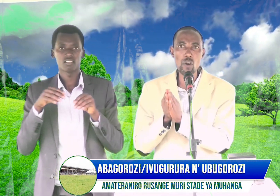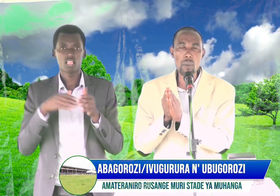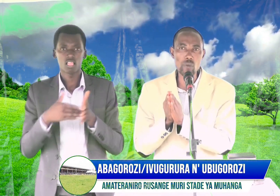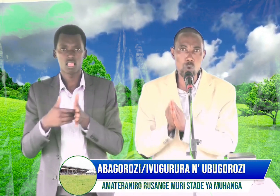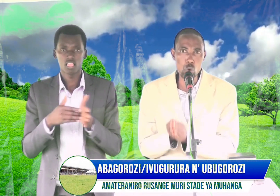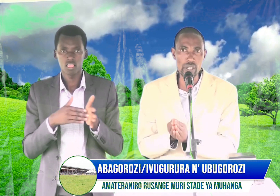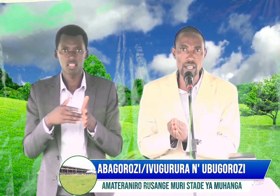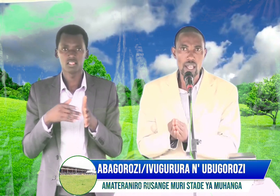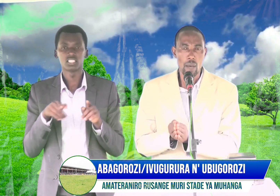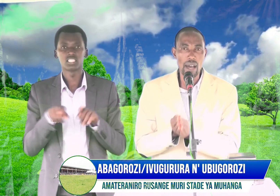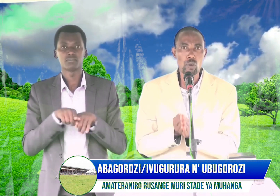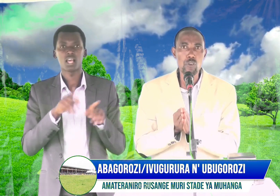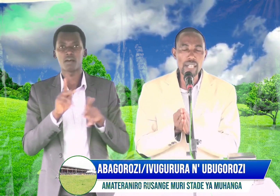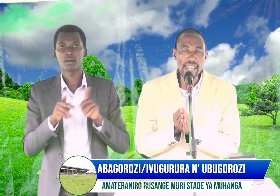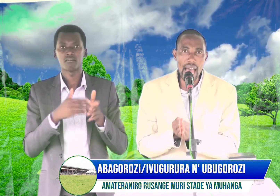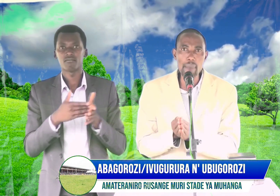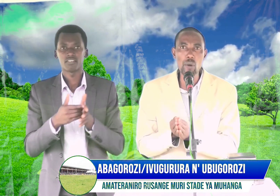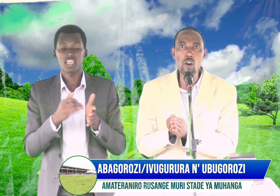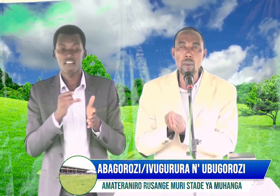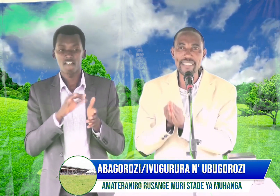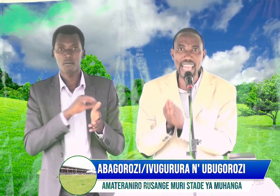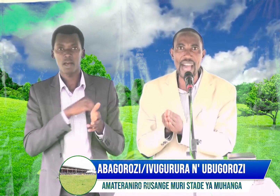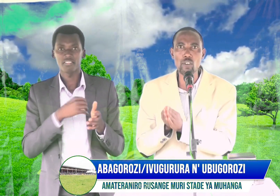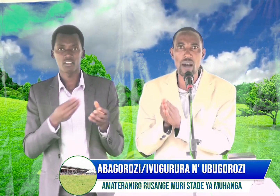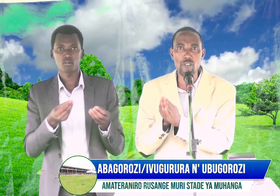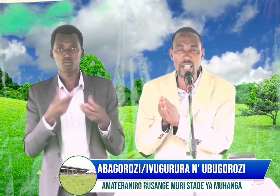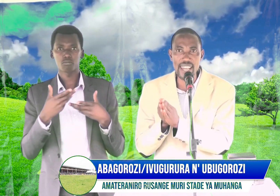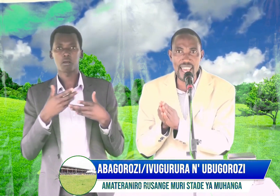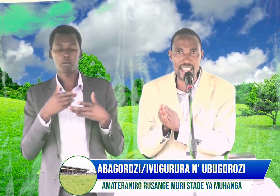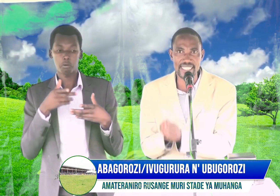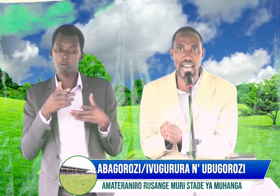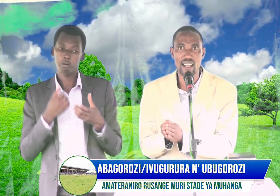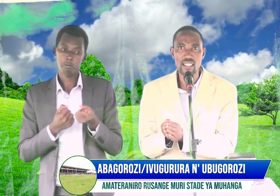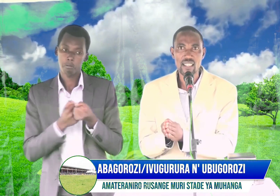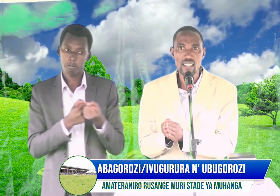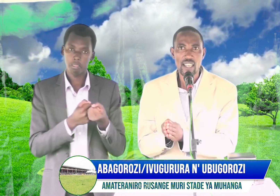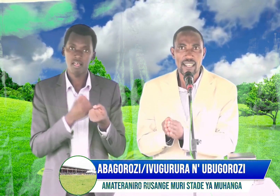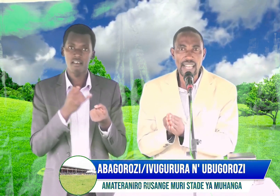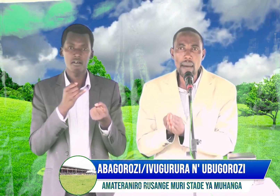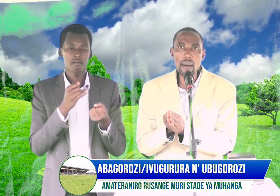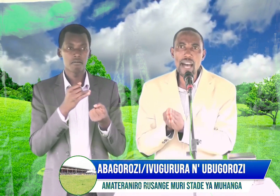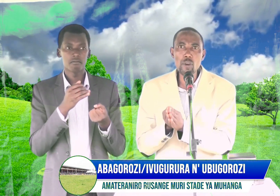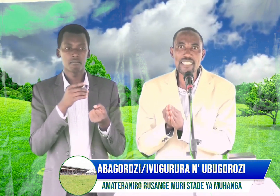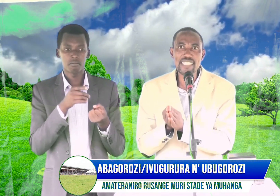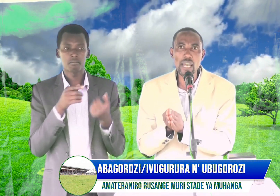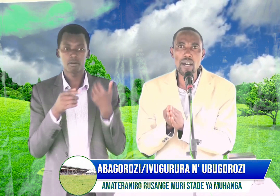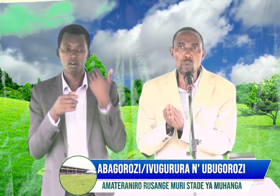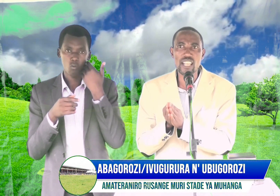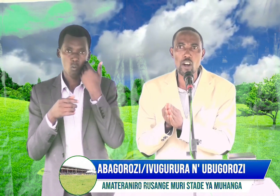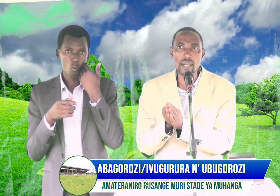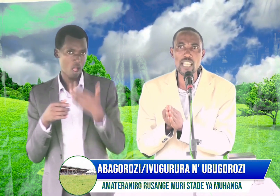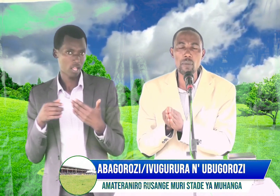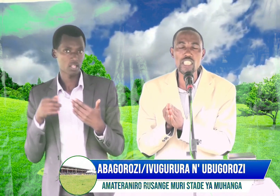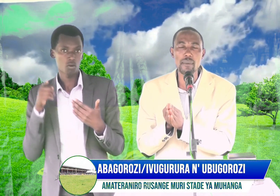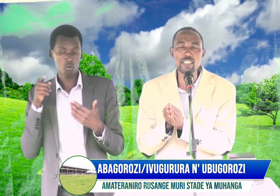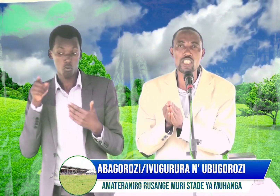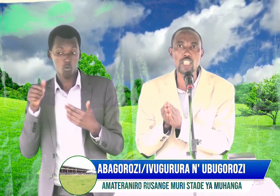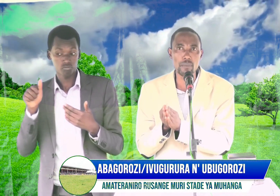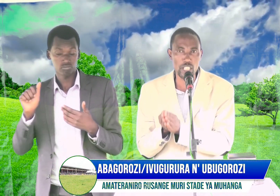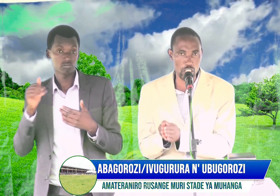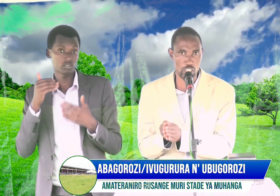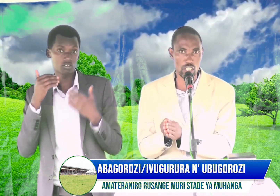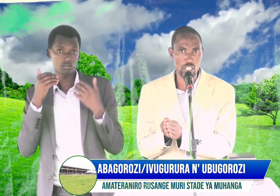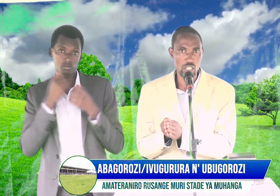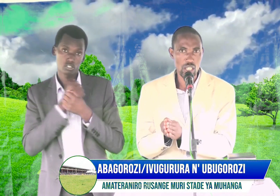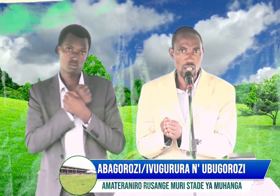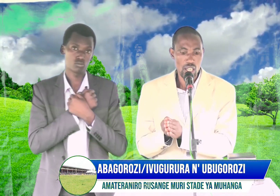bakwange wehe ubakunde bakuvuge nabi wehe ubataku bavuge neza ngaba abantu bakenewe kugira ngo bakemure ikibazo kiri